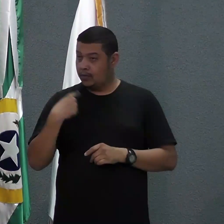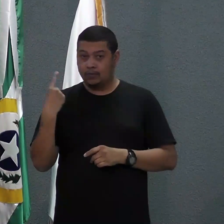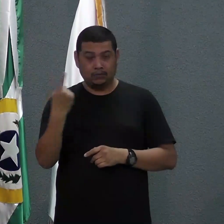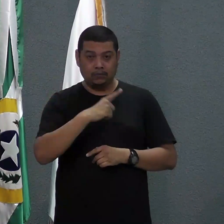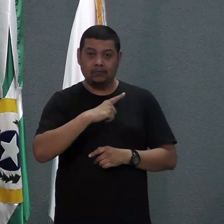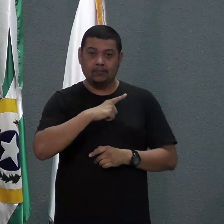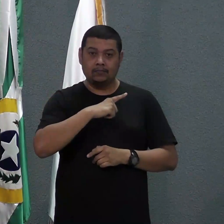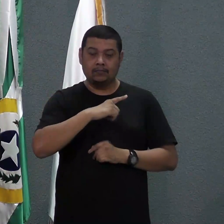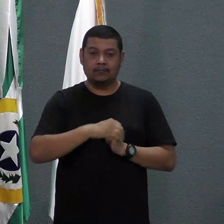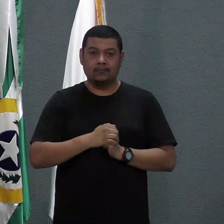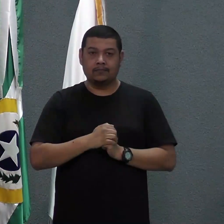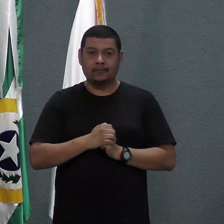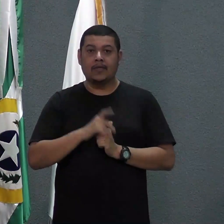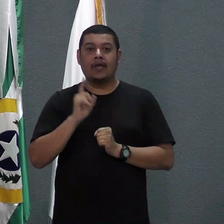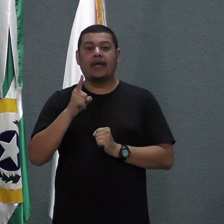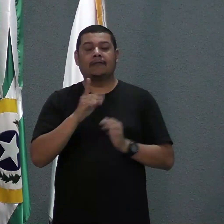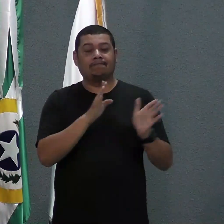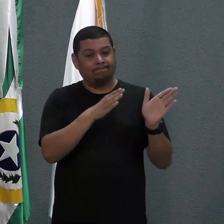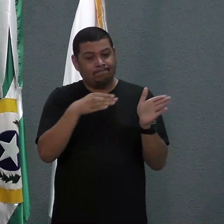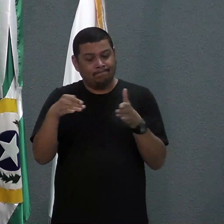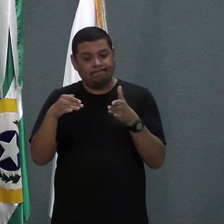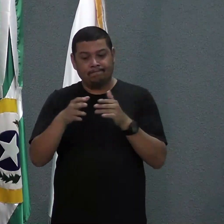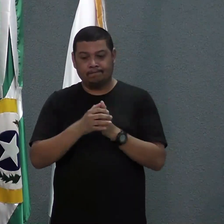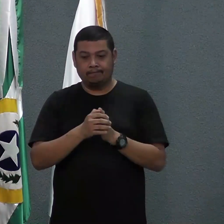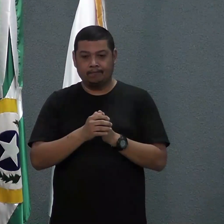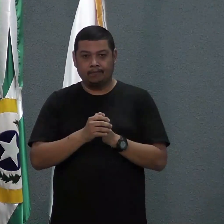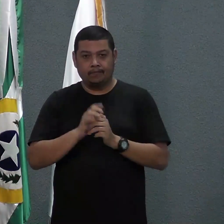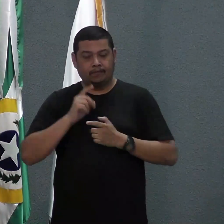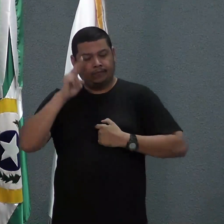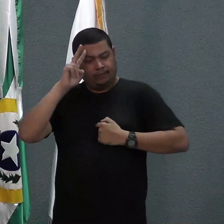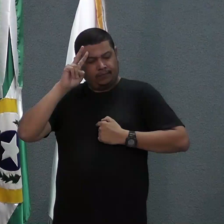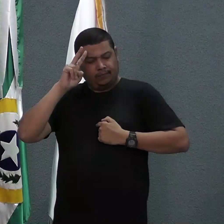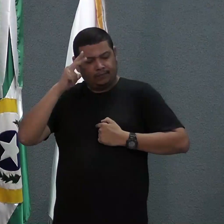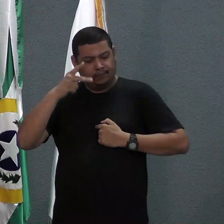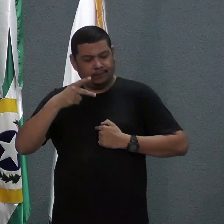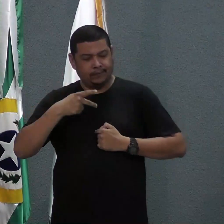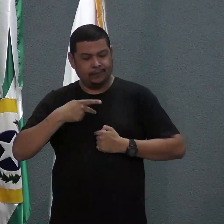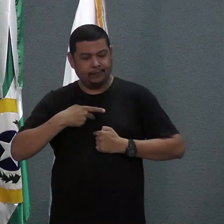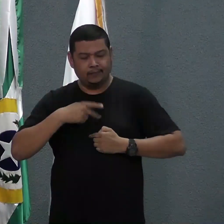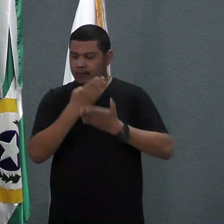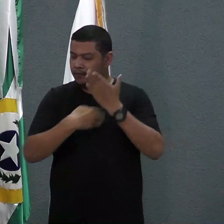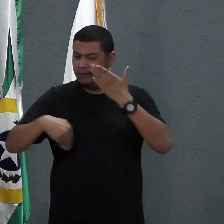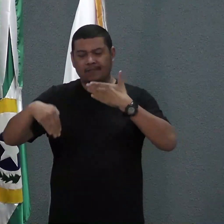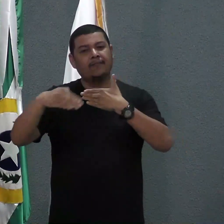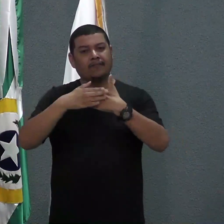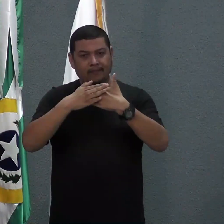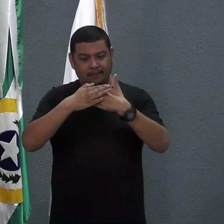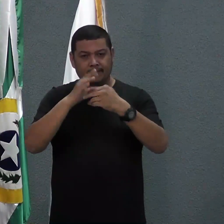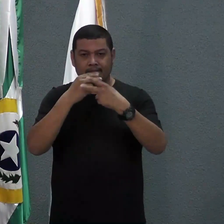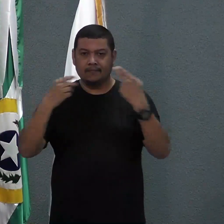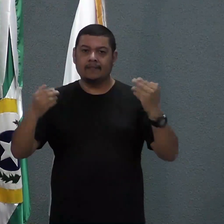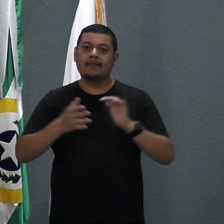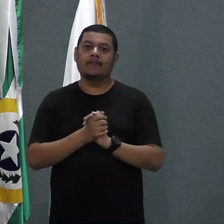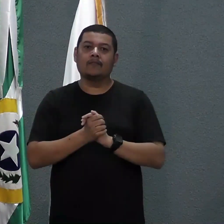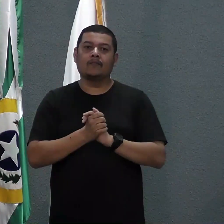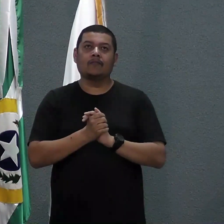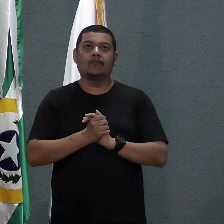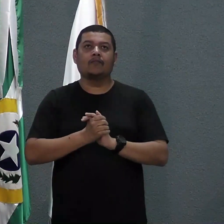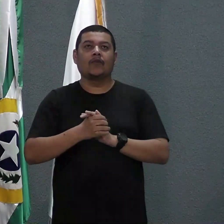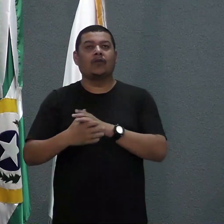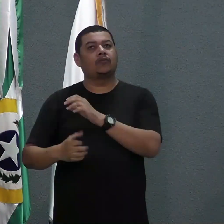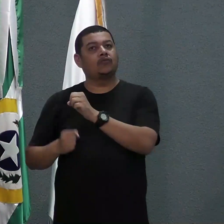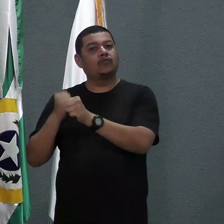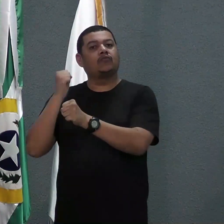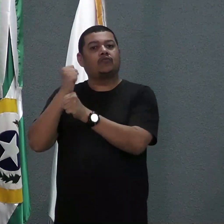passando, é um momento ainda mais de refletirmos tudo isso que durante esse ano